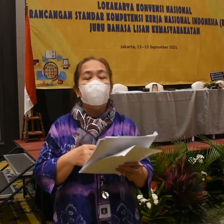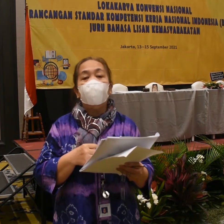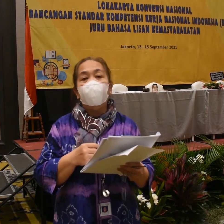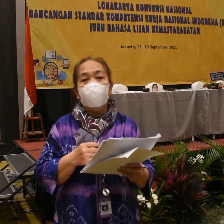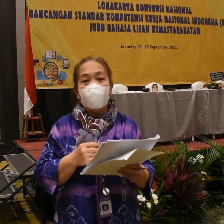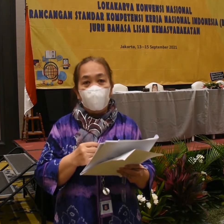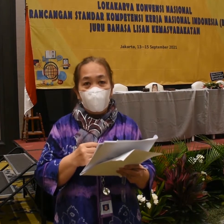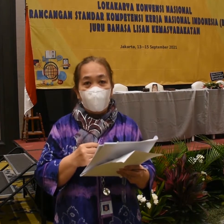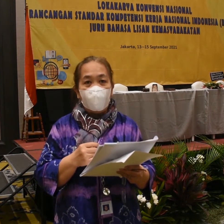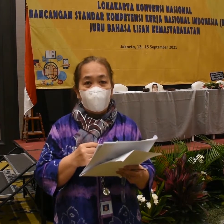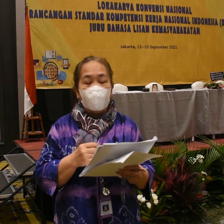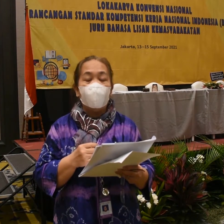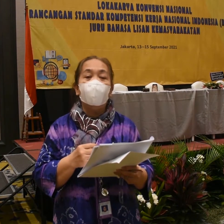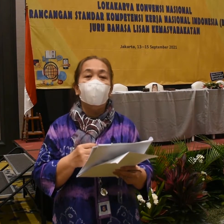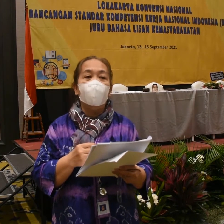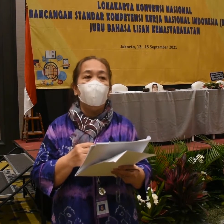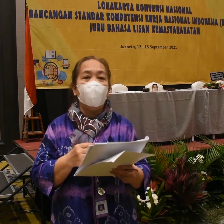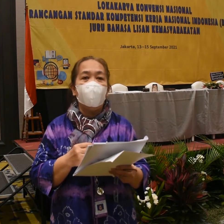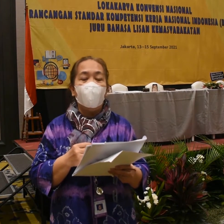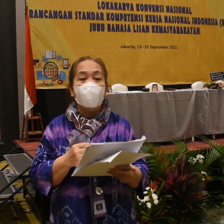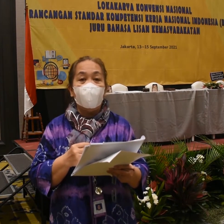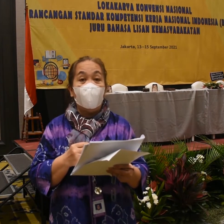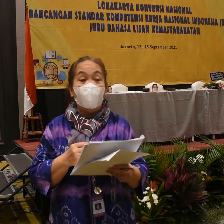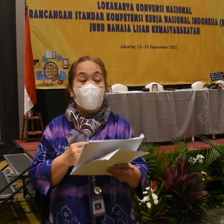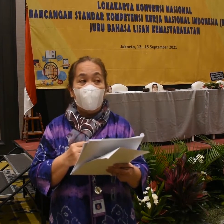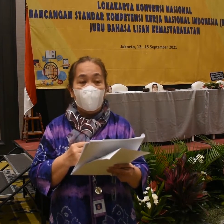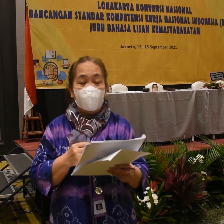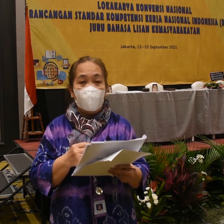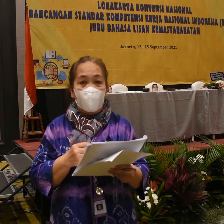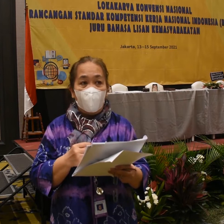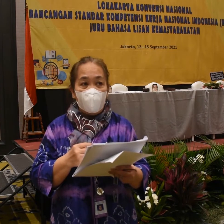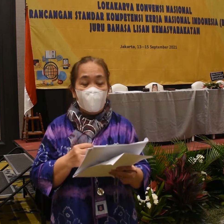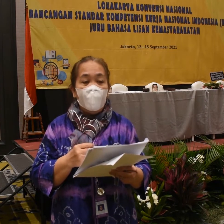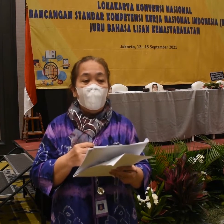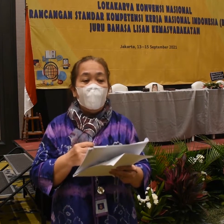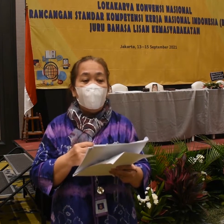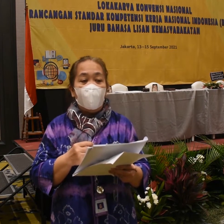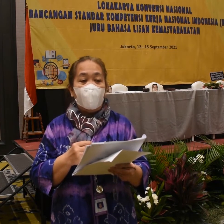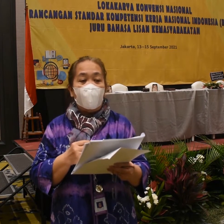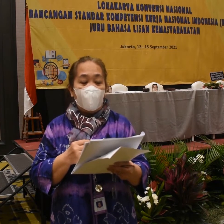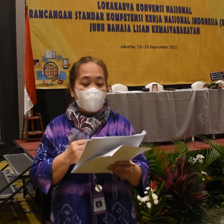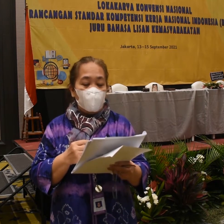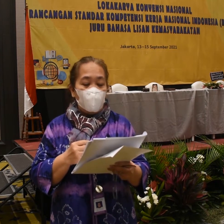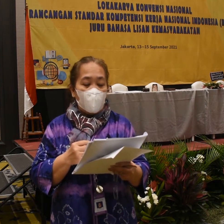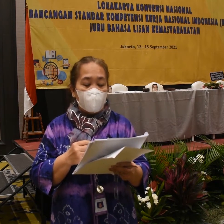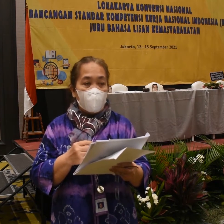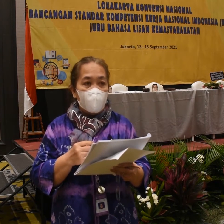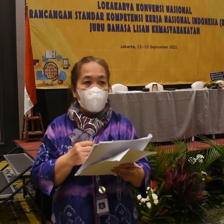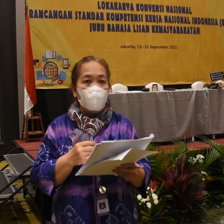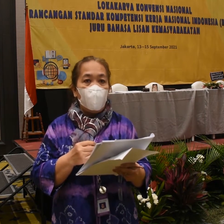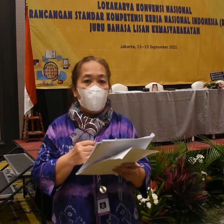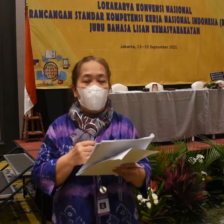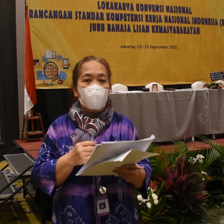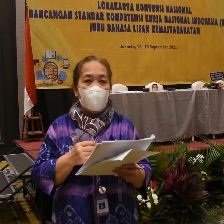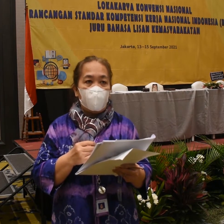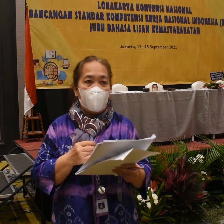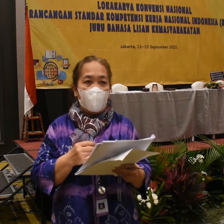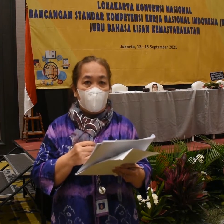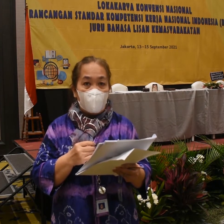kita kirim ke Kementerian Ketenagakerjaan dan akan dibuatkan sebuah permenaker